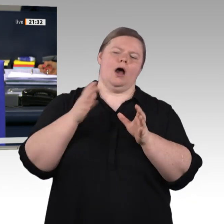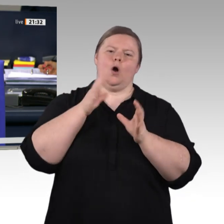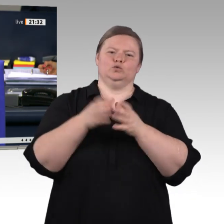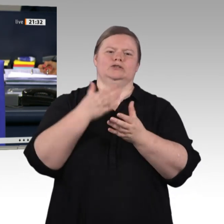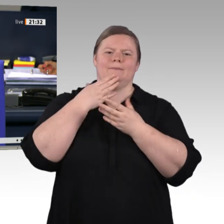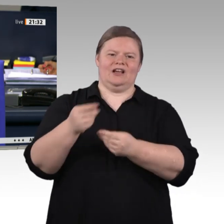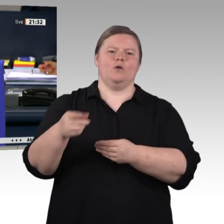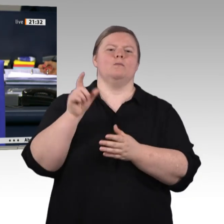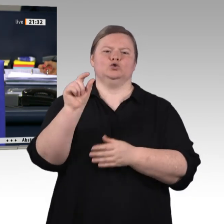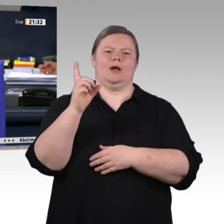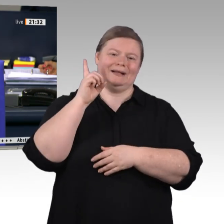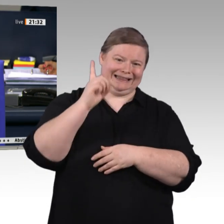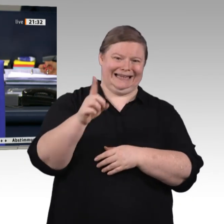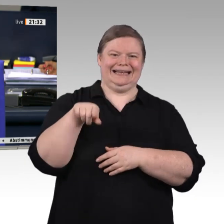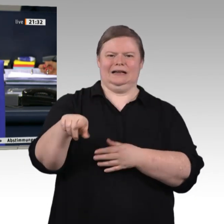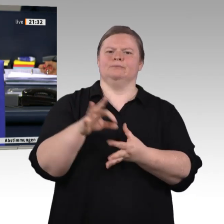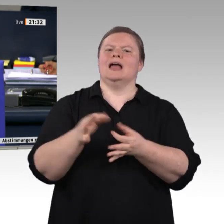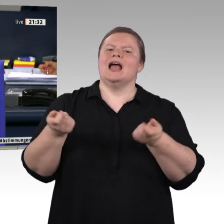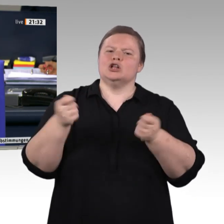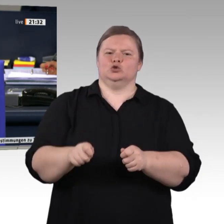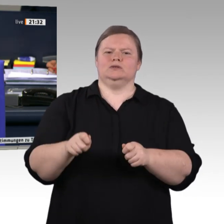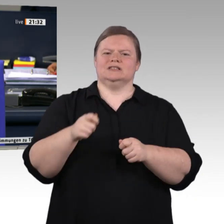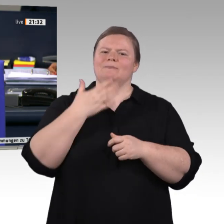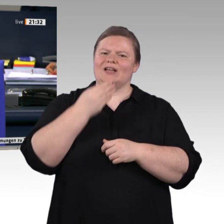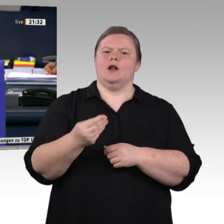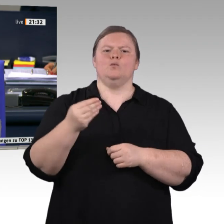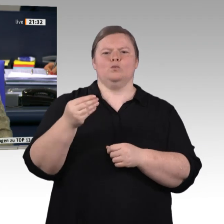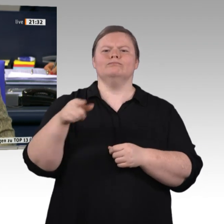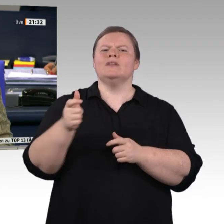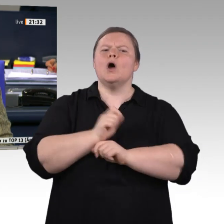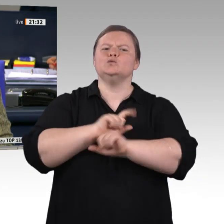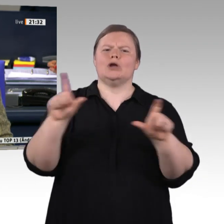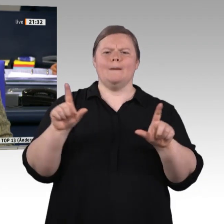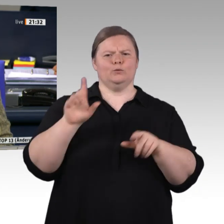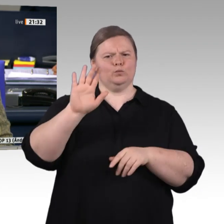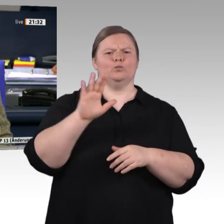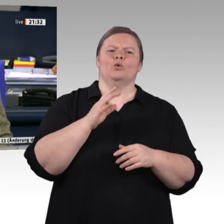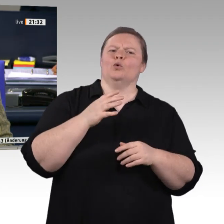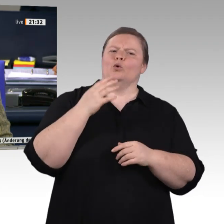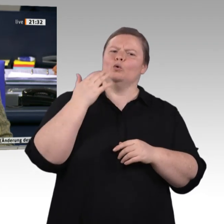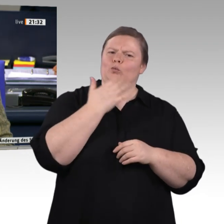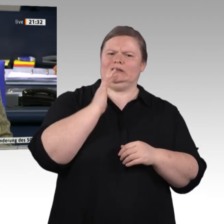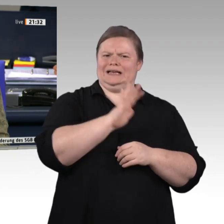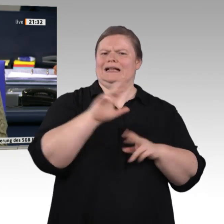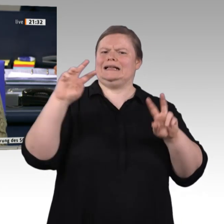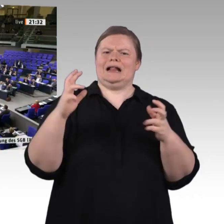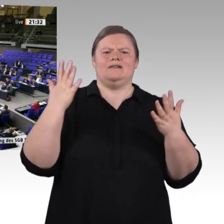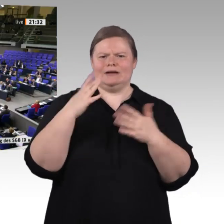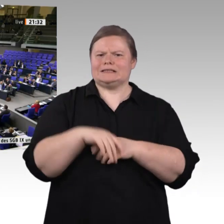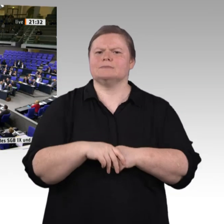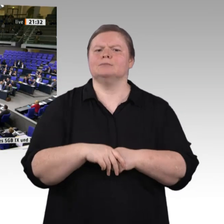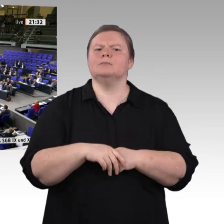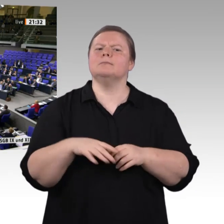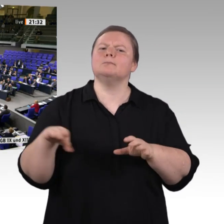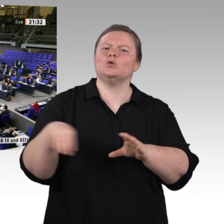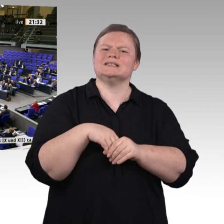Bundesteilhabegesetz nachbessern und volle Teilhabe ermöglichen. Wer stimmt für diese